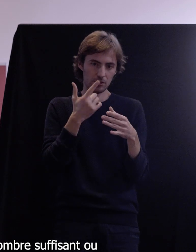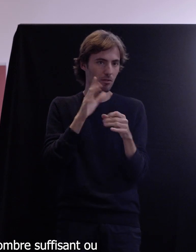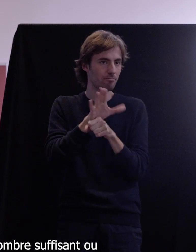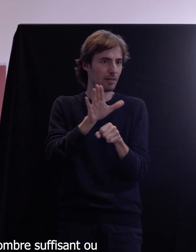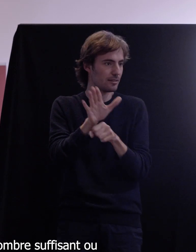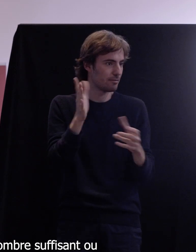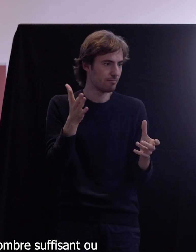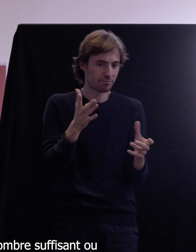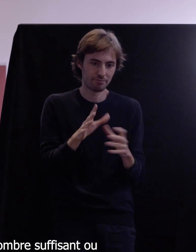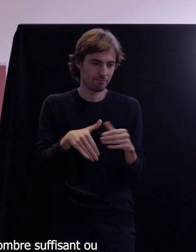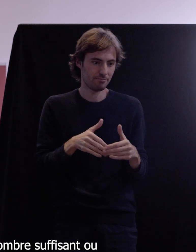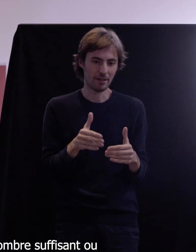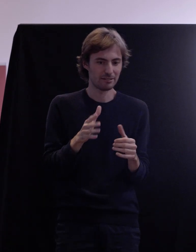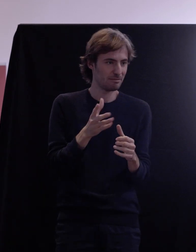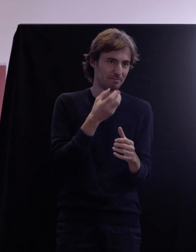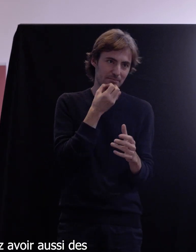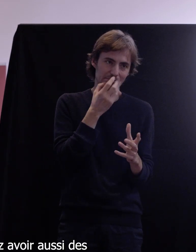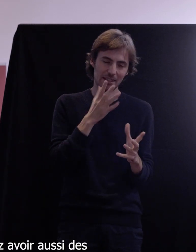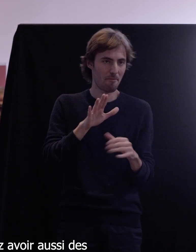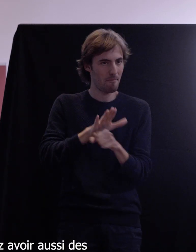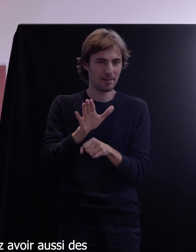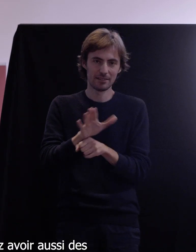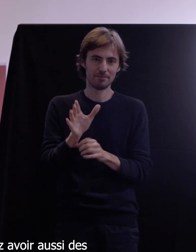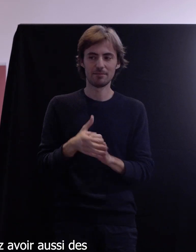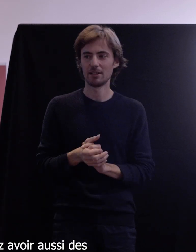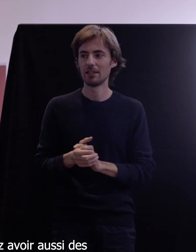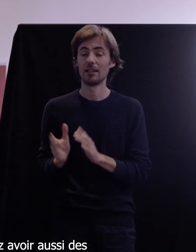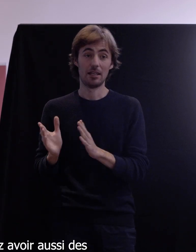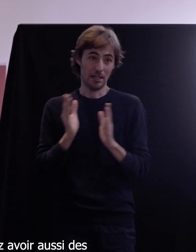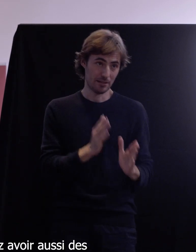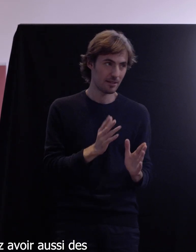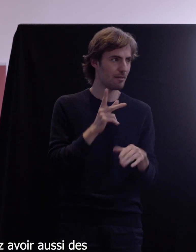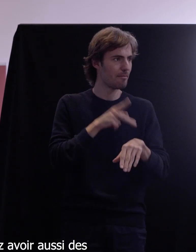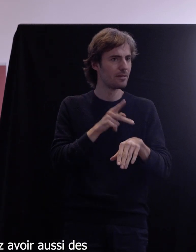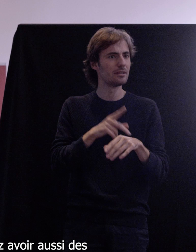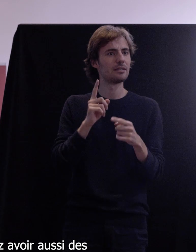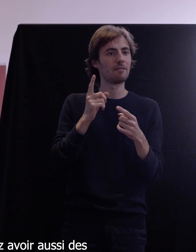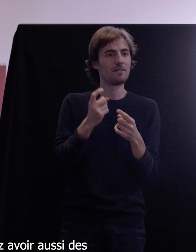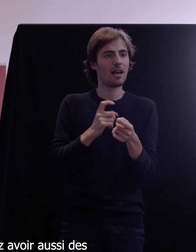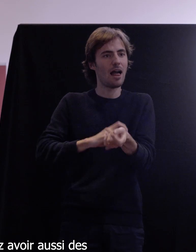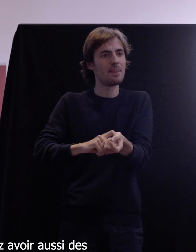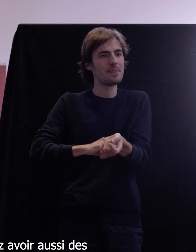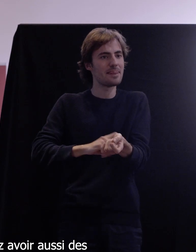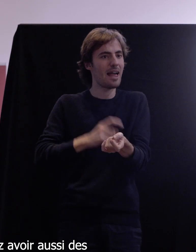nombre suffisant ou qui ne fonctionnent pas suffisamment bien. Et puis vous pouvez avoir aussi des pathologies au niveau du nerf auditif.